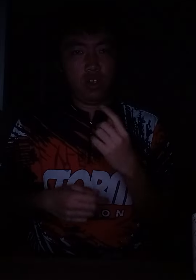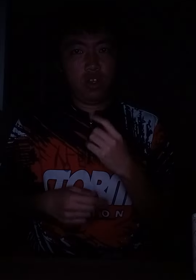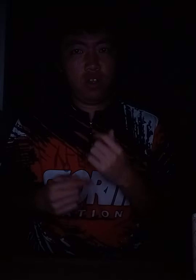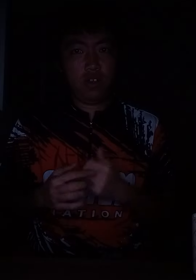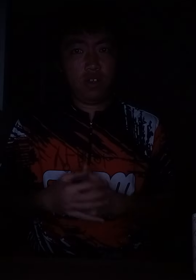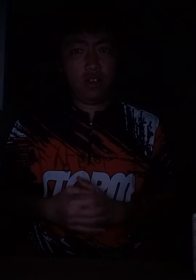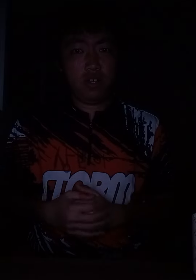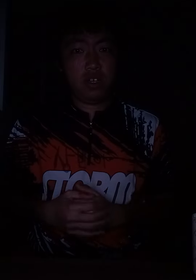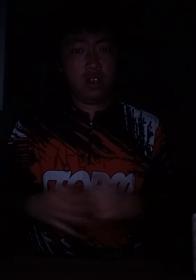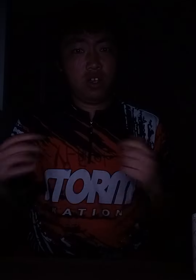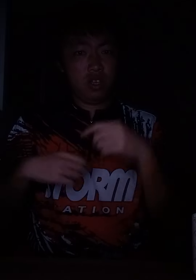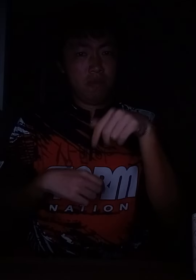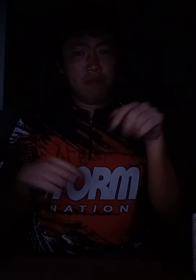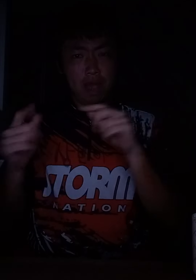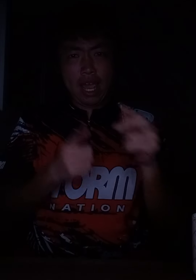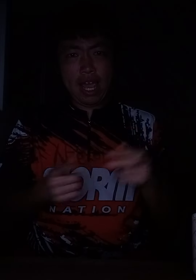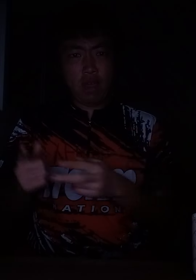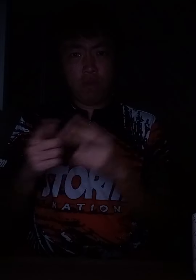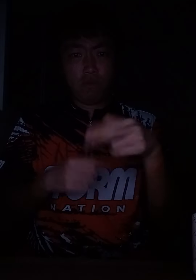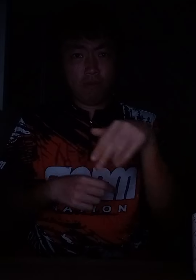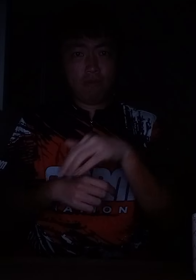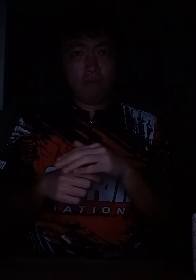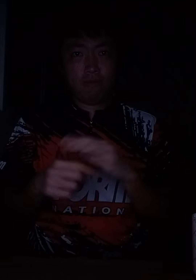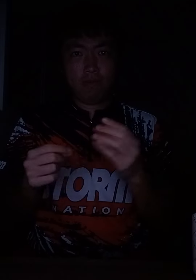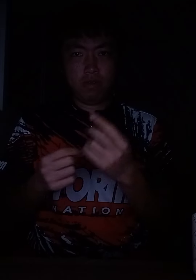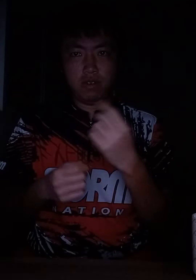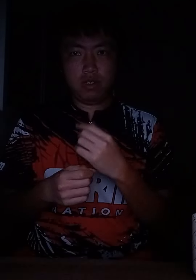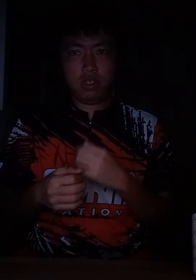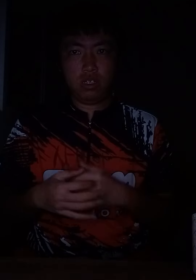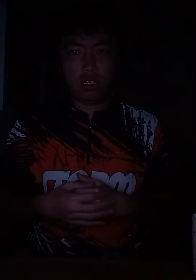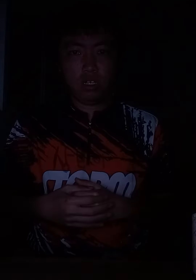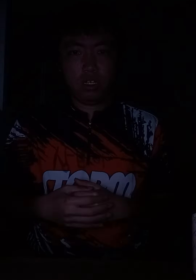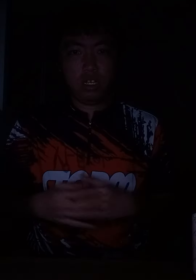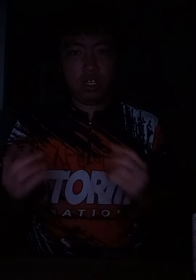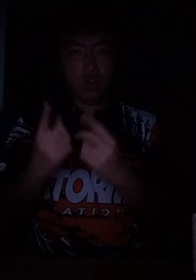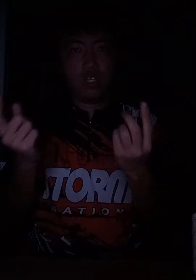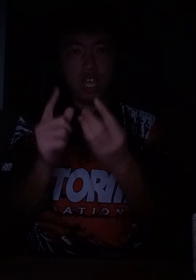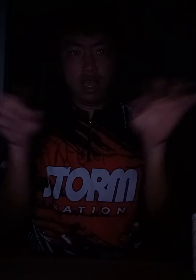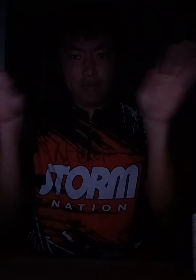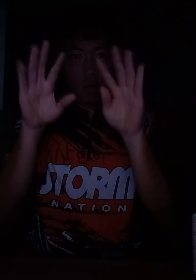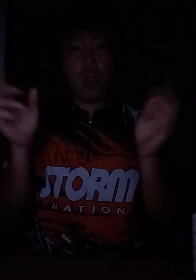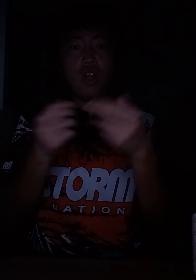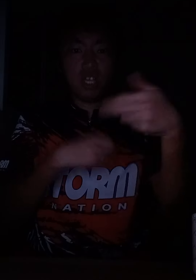결국 이 승객은 업무방해 혐의로 체포됐습니다. 지난 21일 새마을호 열차 안